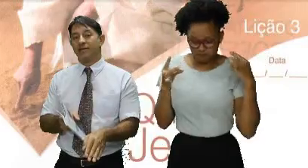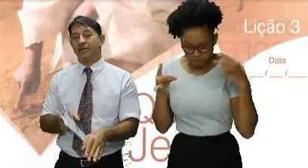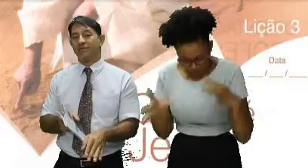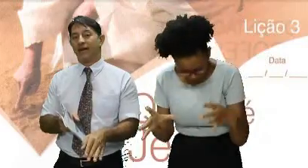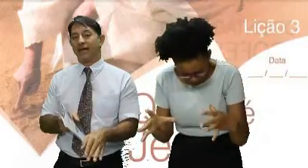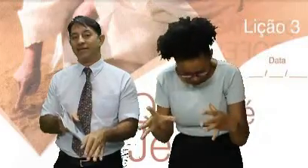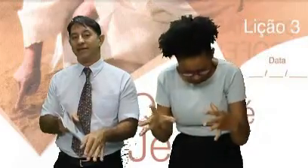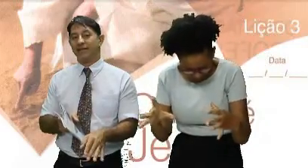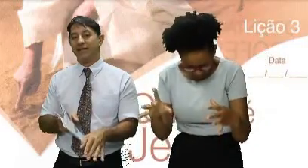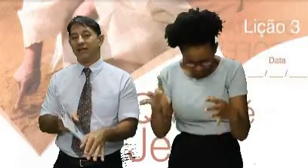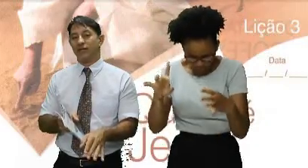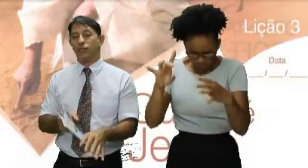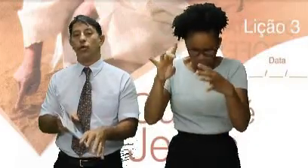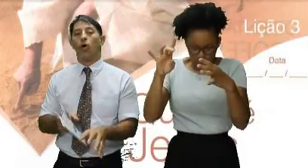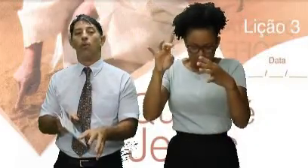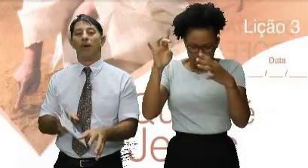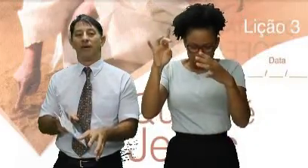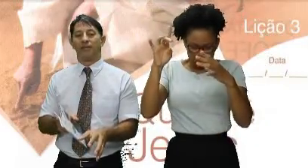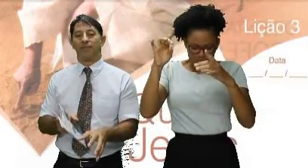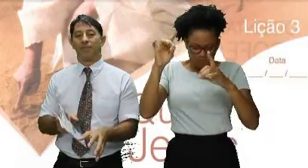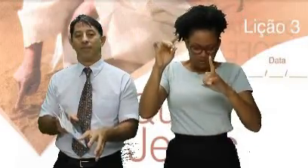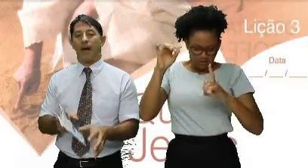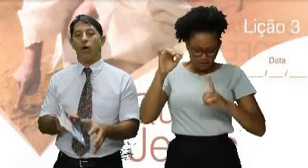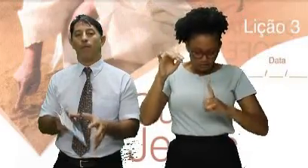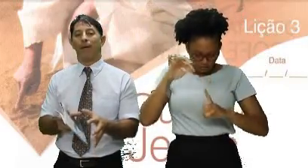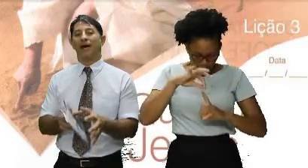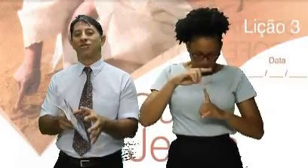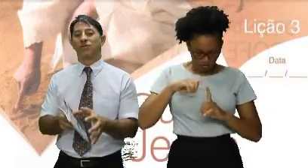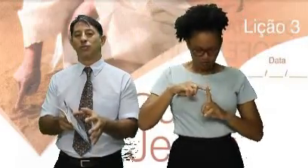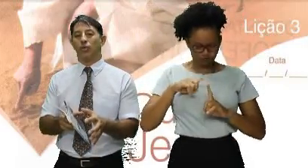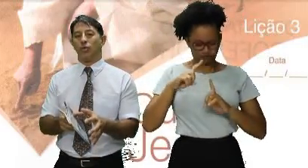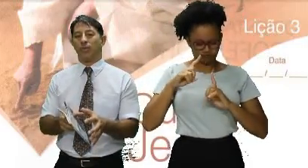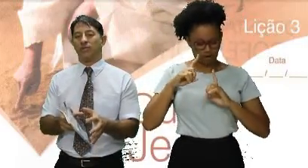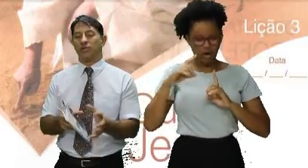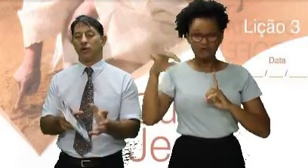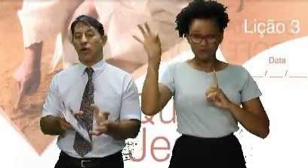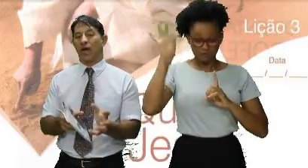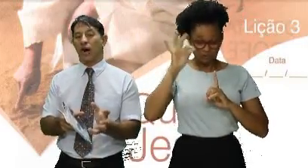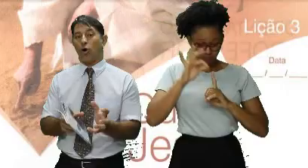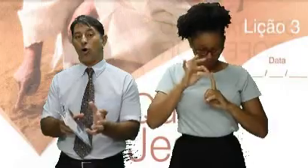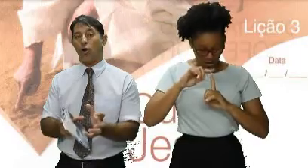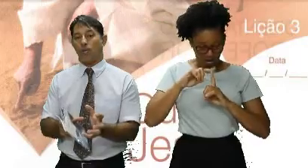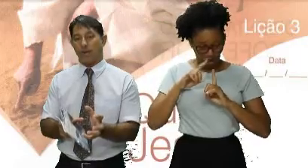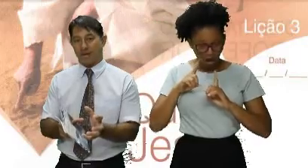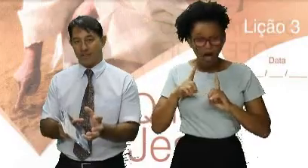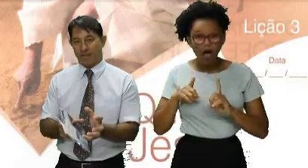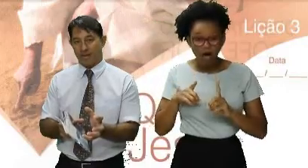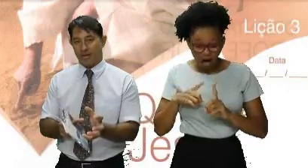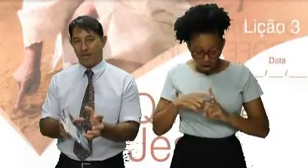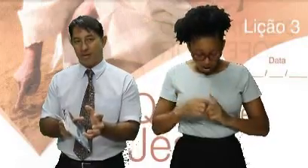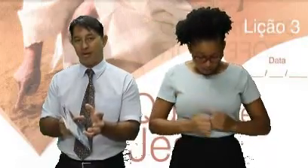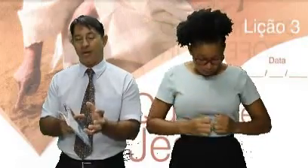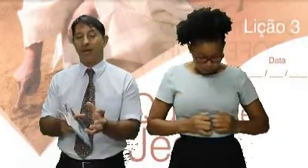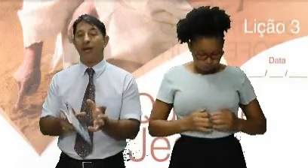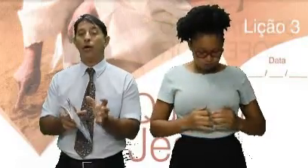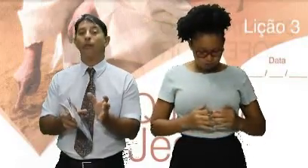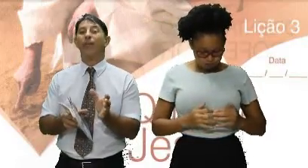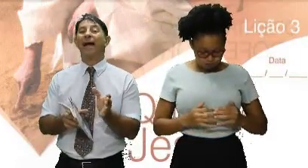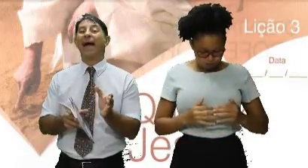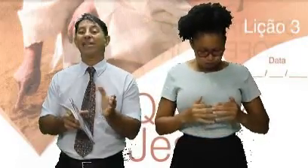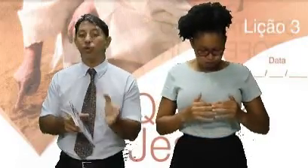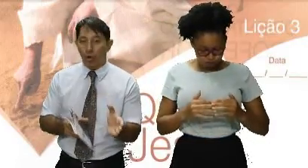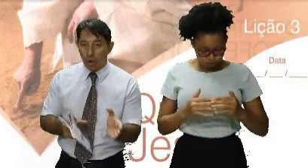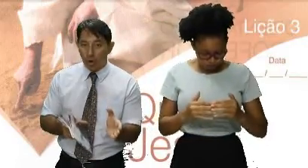agora se veste do homem, a roupagem do homem, se torna homem,